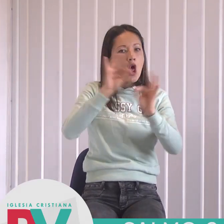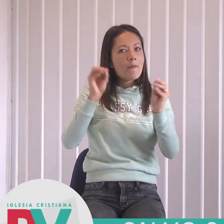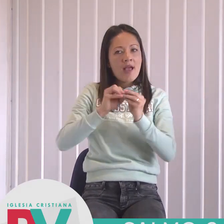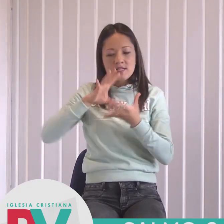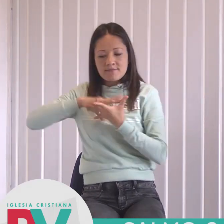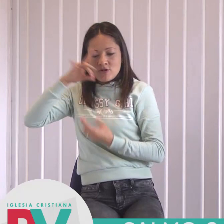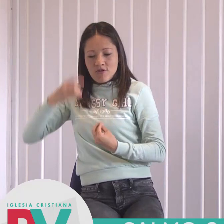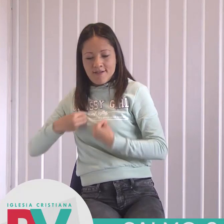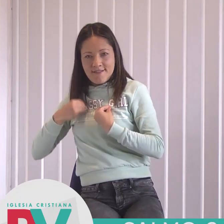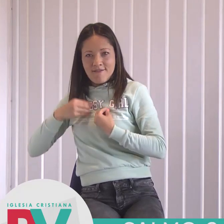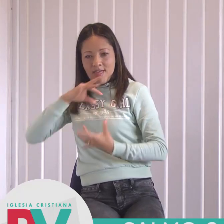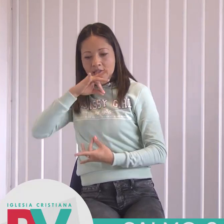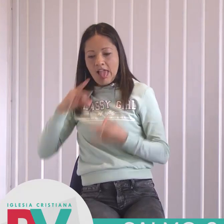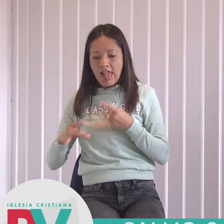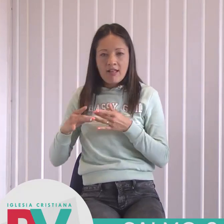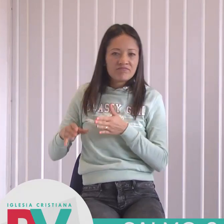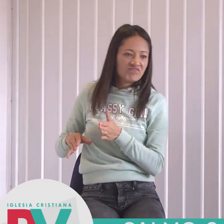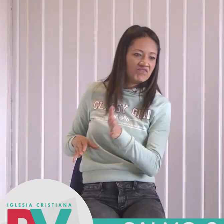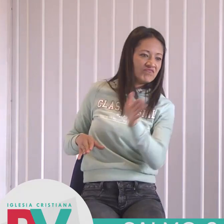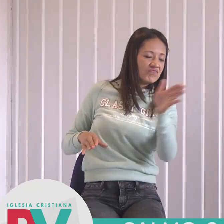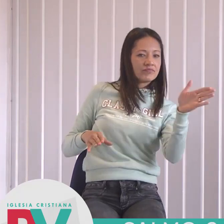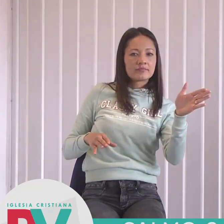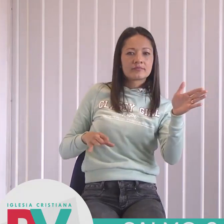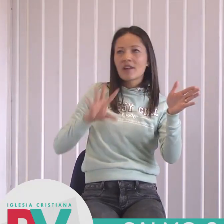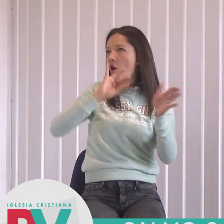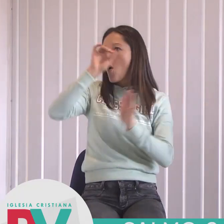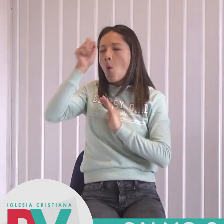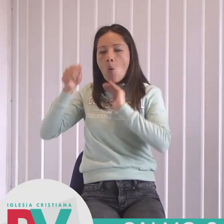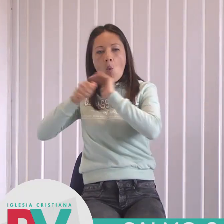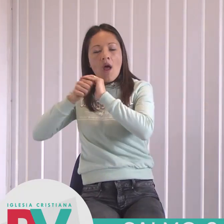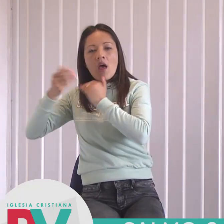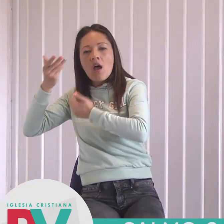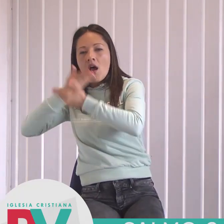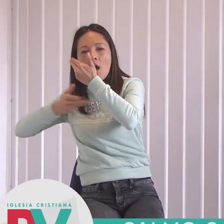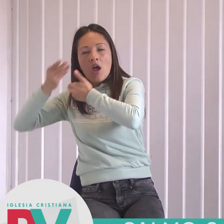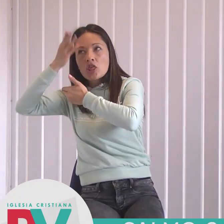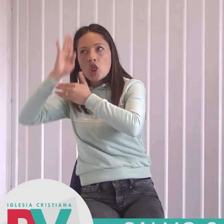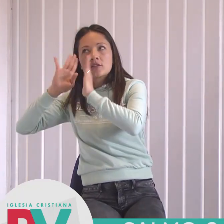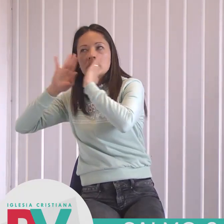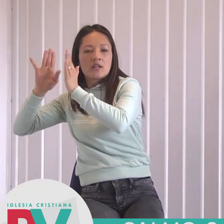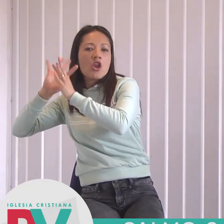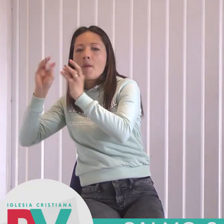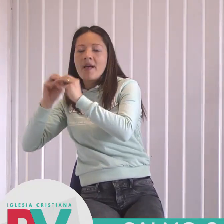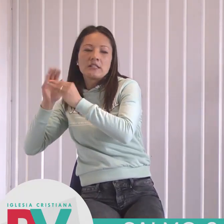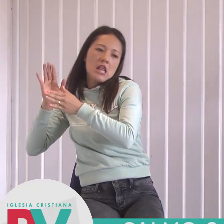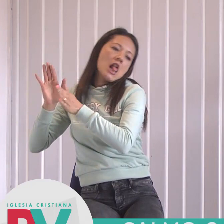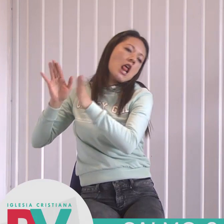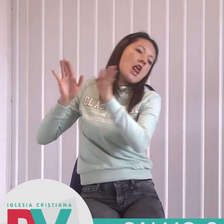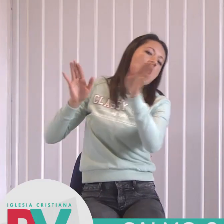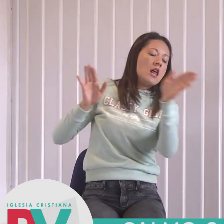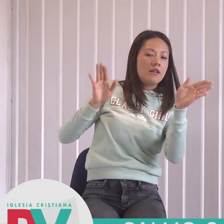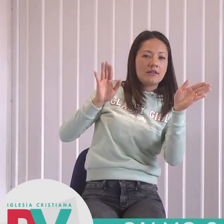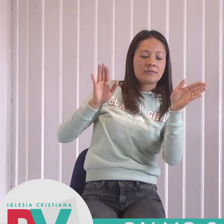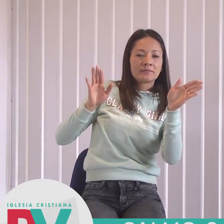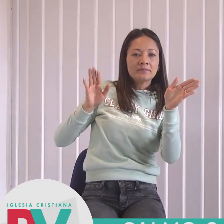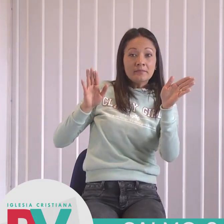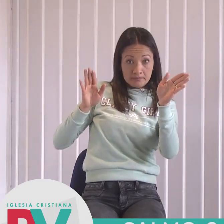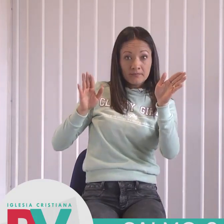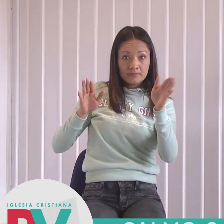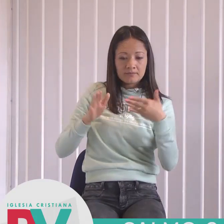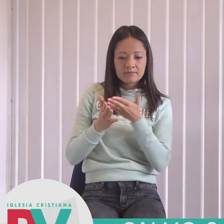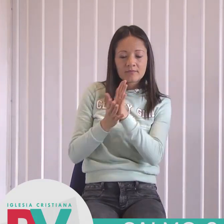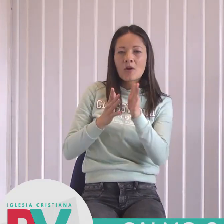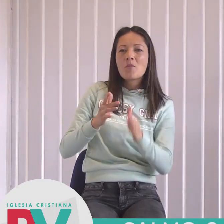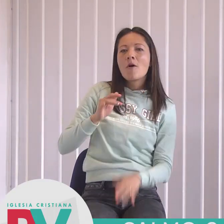que ya no guarda, ya no es pío, pío es piadoso, que ya no guarda esa dedicación para Él, ya no está dedicado a Él, sino que